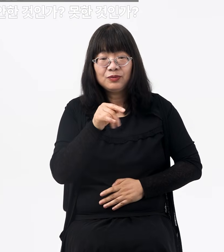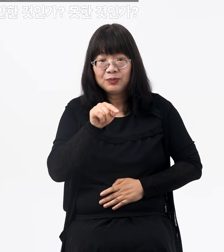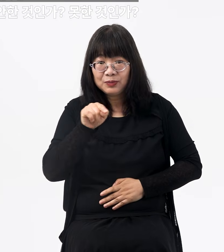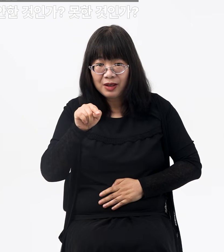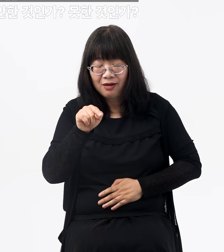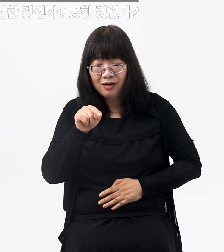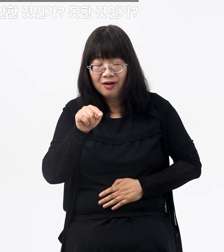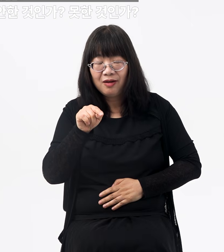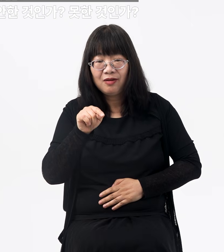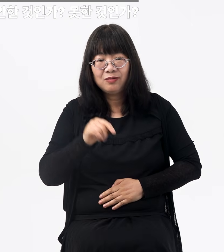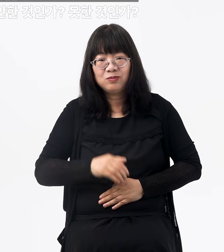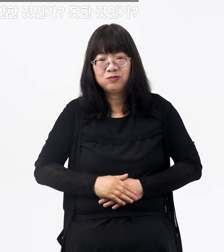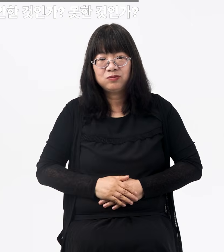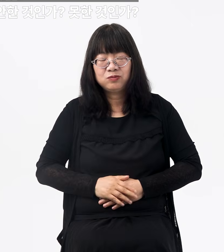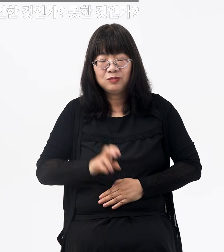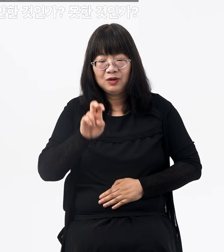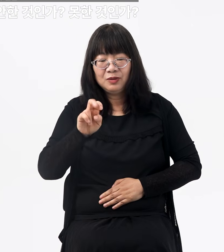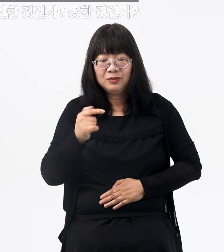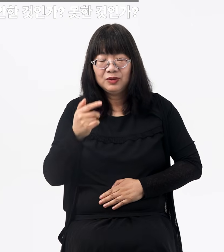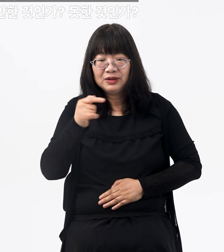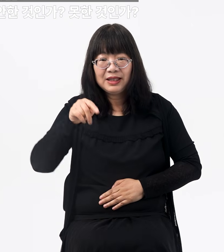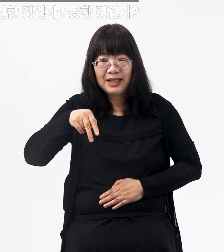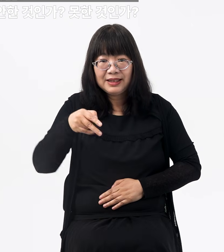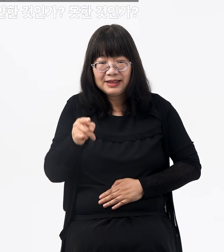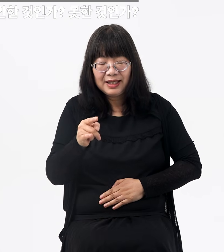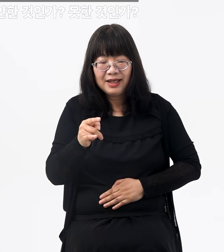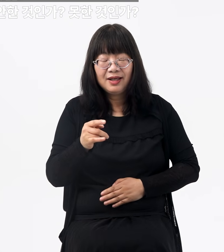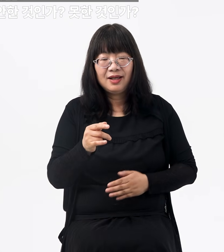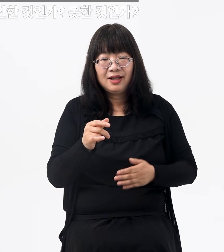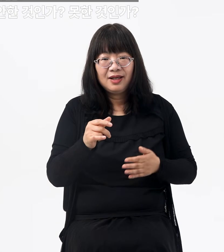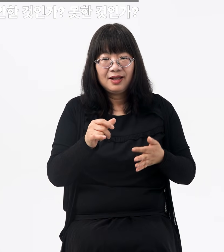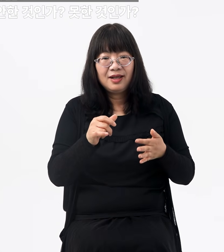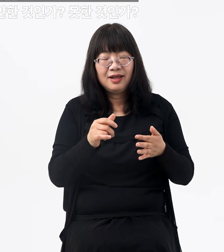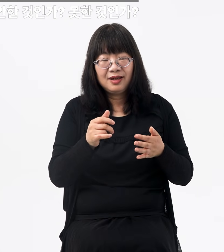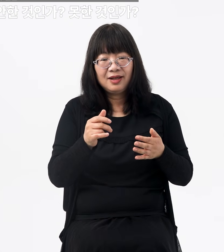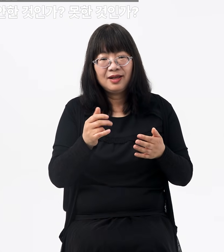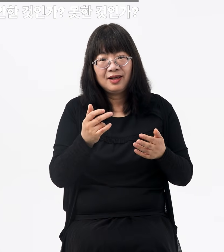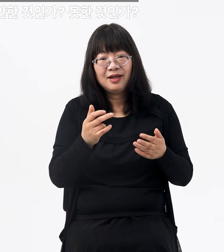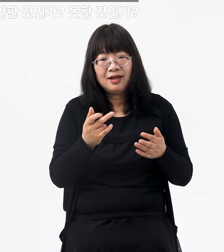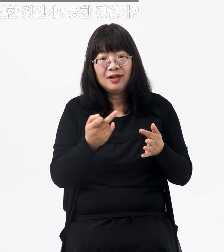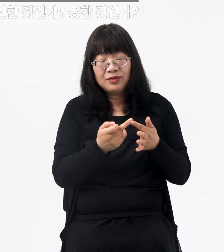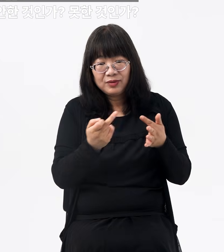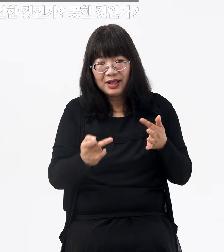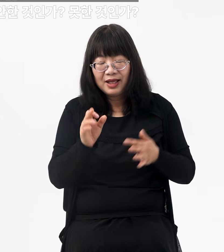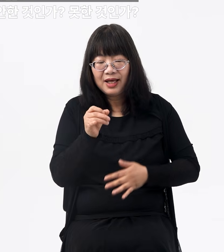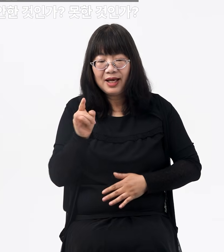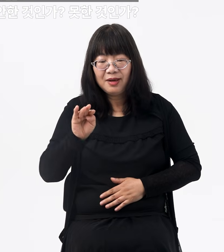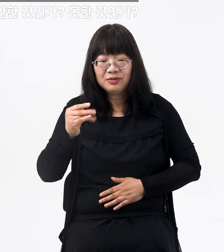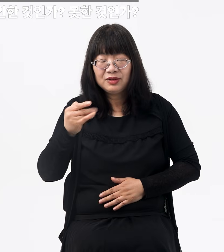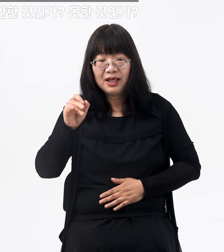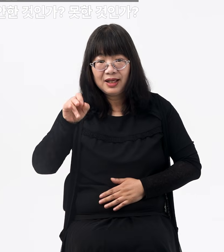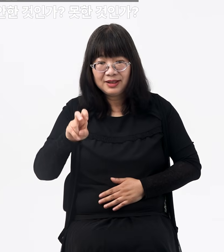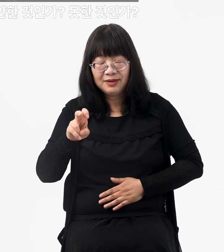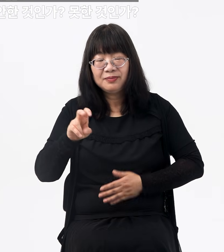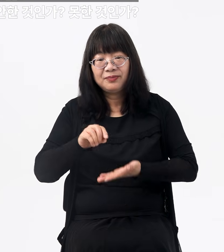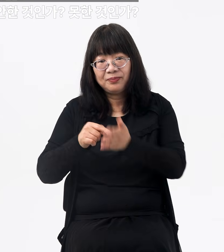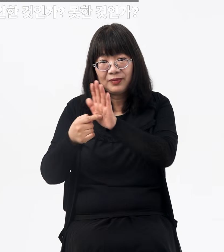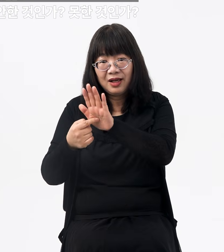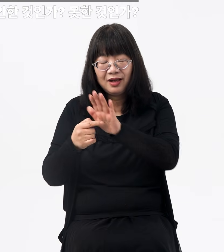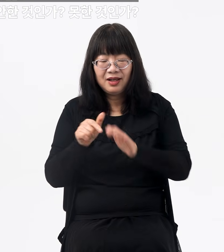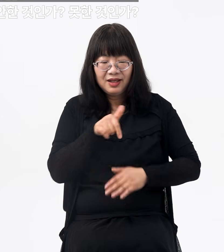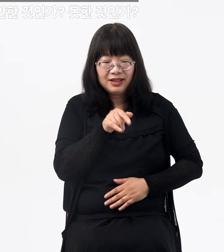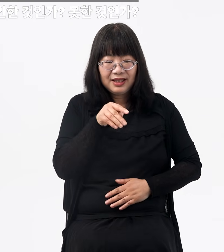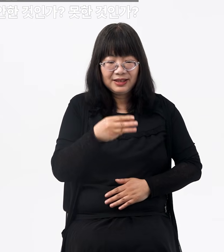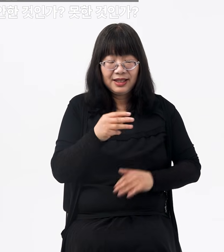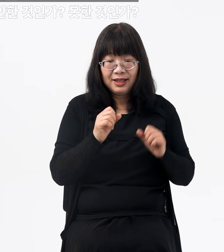29절부터 또 므낫세의 형제인 에브라임이 등장을 하는데, 에브라임이 게셀에